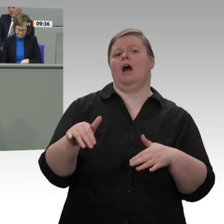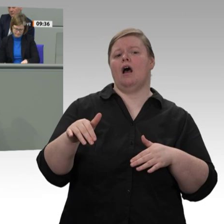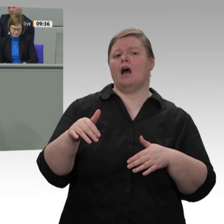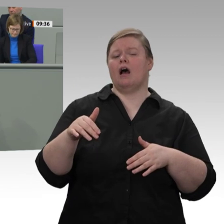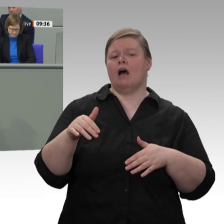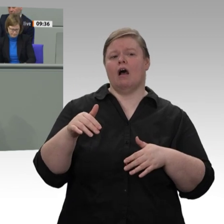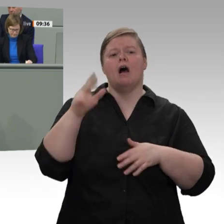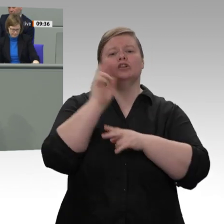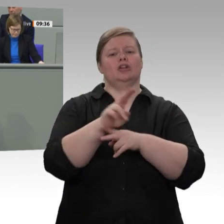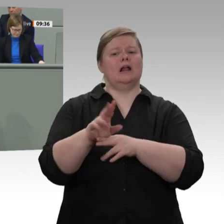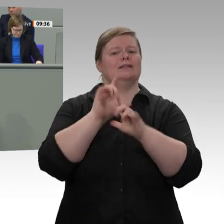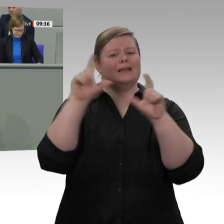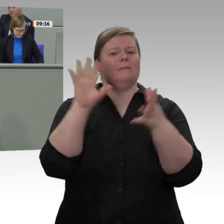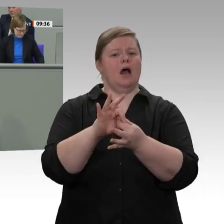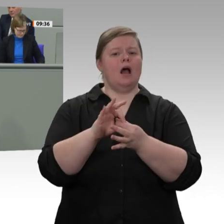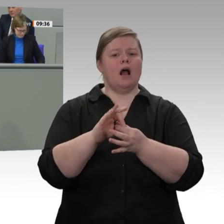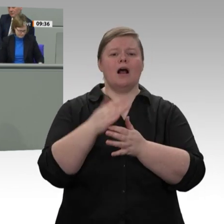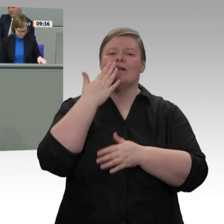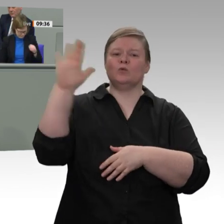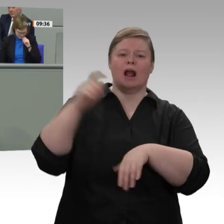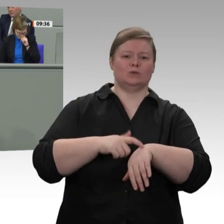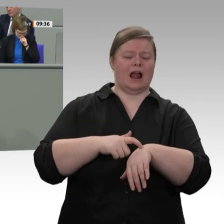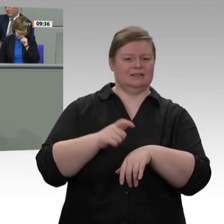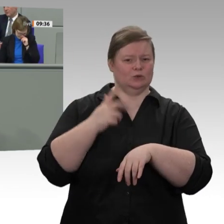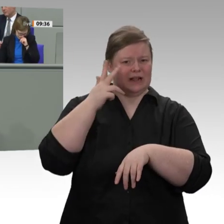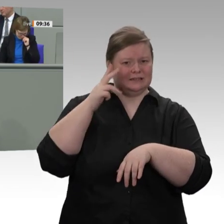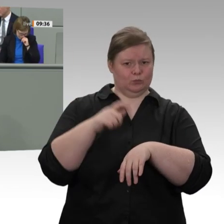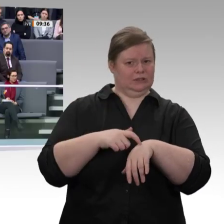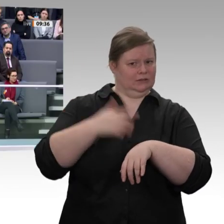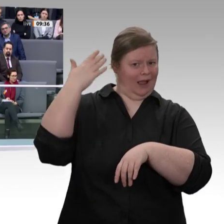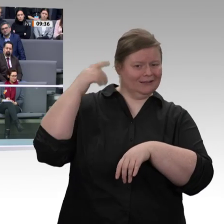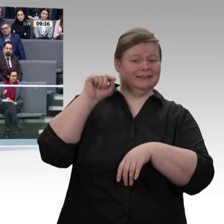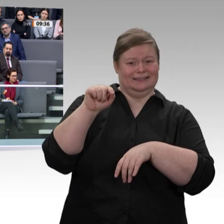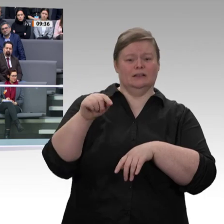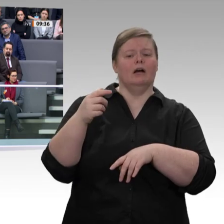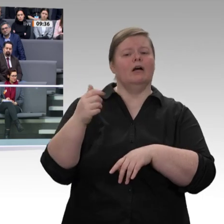Wissen um die Geschichte, und daraus schöpfe ich Hoffnung. Vielen Dank.